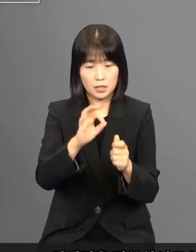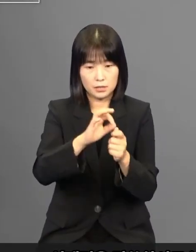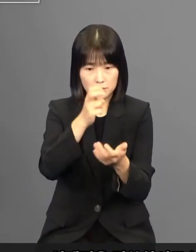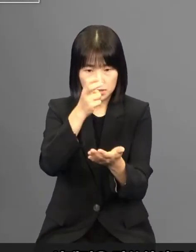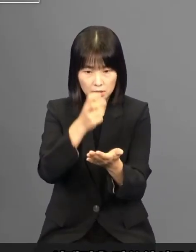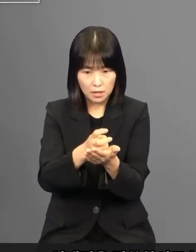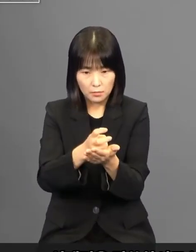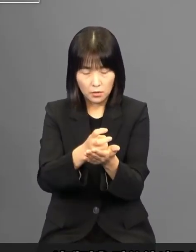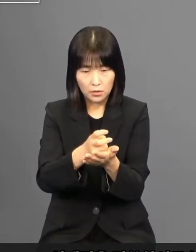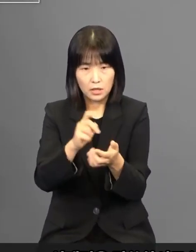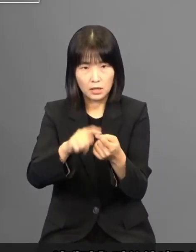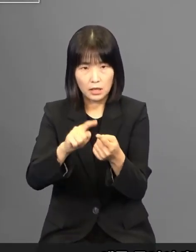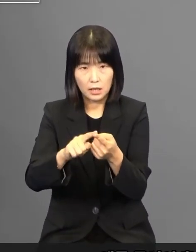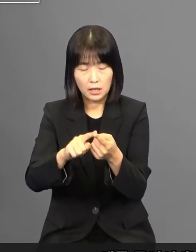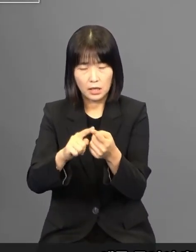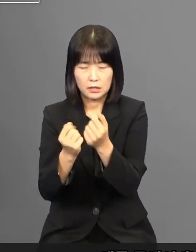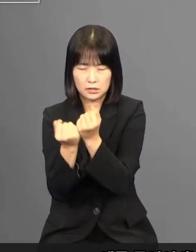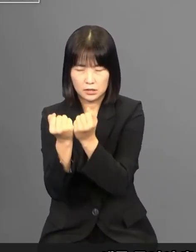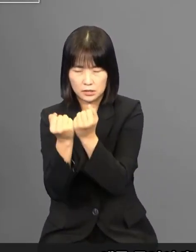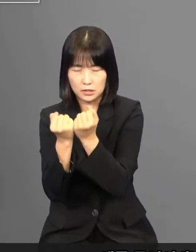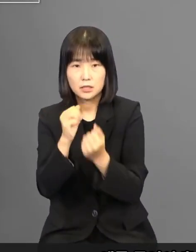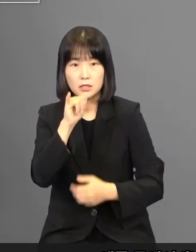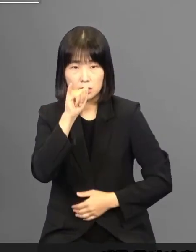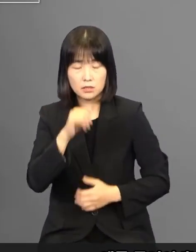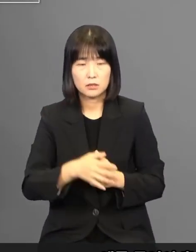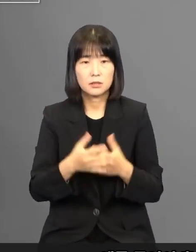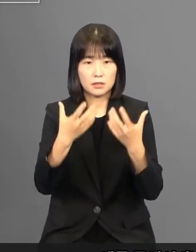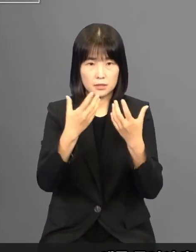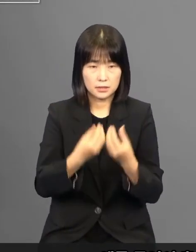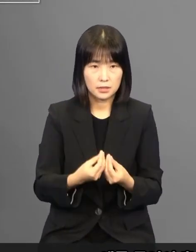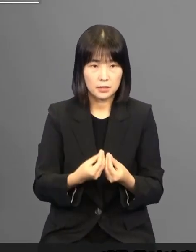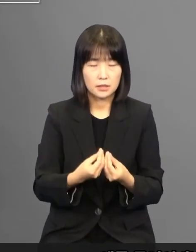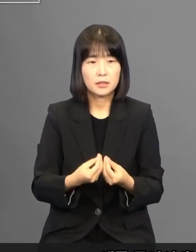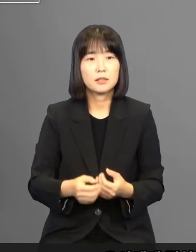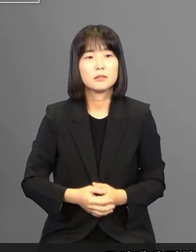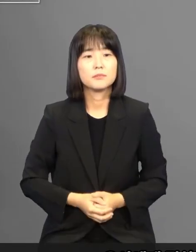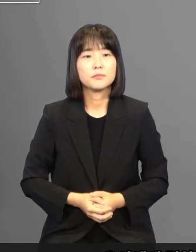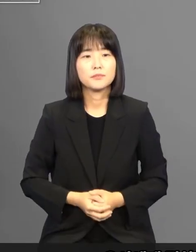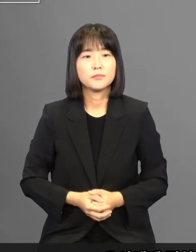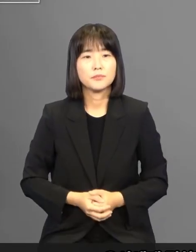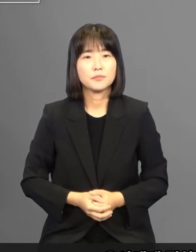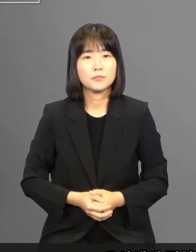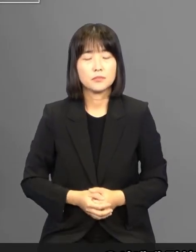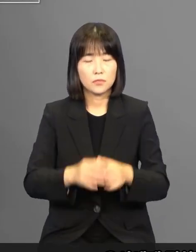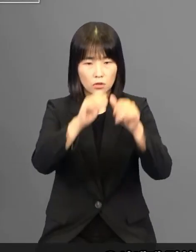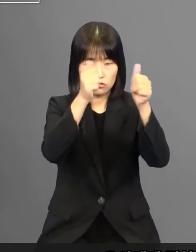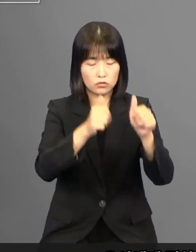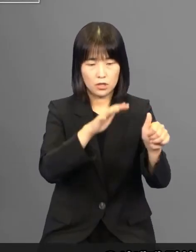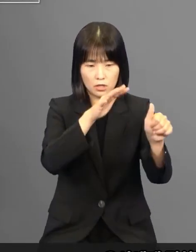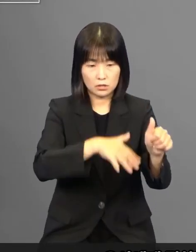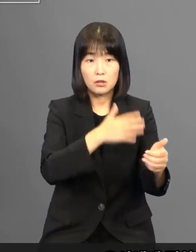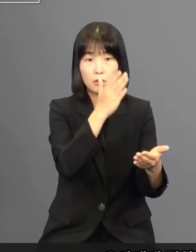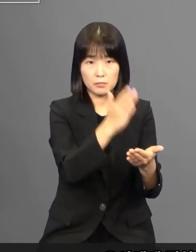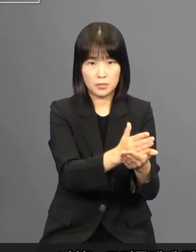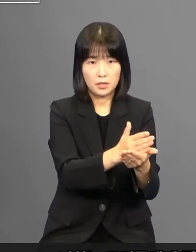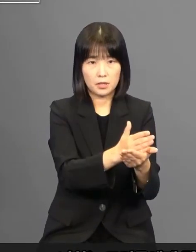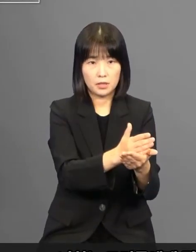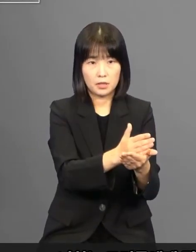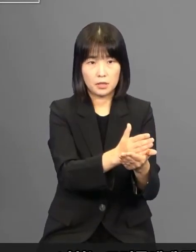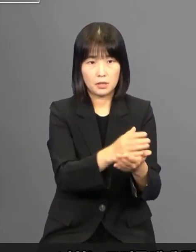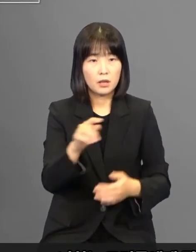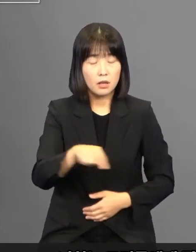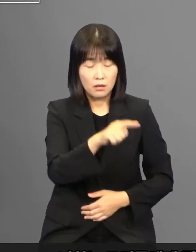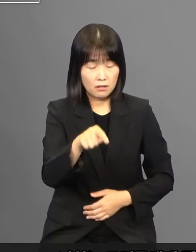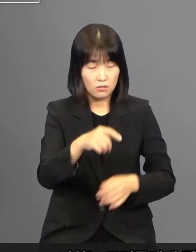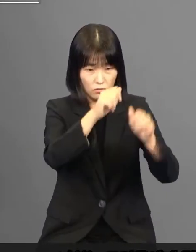부연 설명이 하나씩 붙어 있습니다. 예를 들어서 출애굽기 20장 5절에 보면 우상에게 절하지 말라라고 말씀하시죠. 너희는